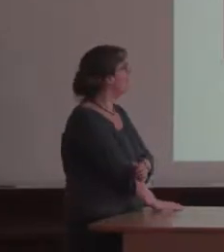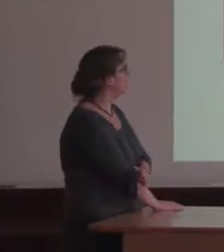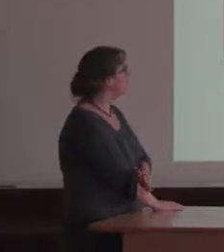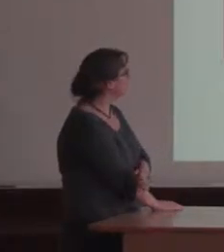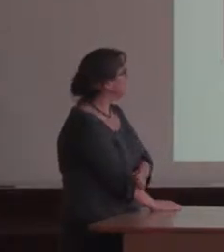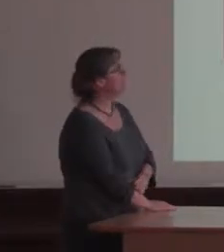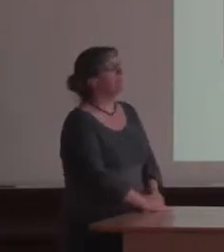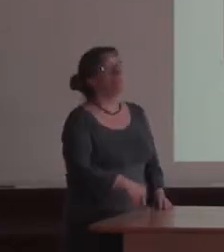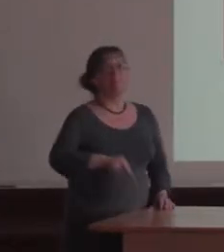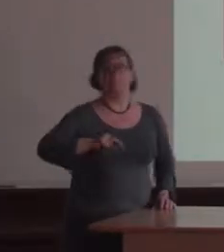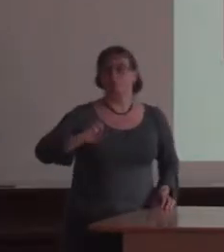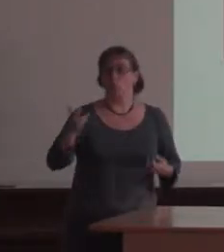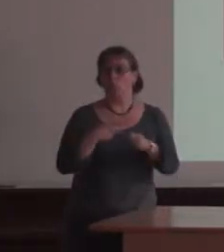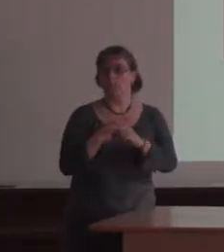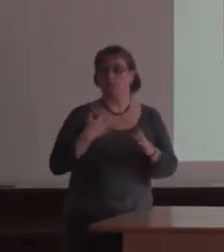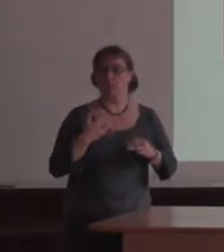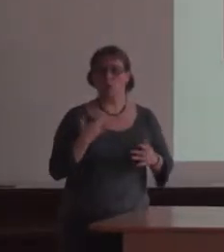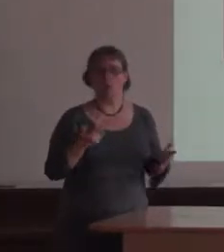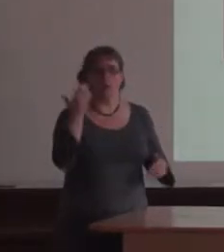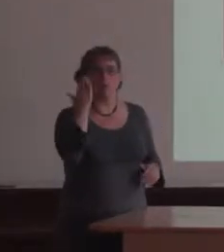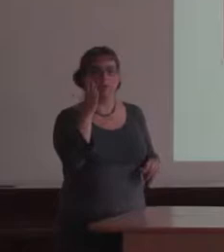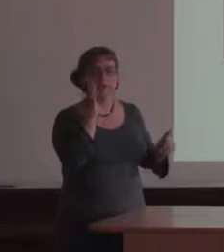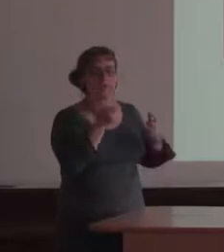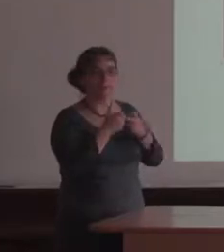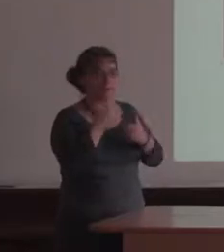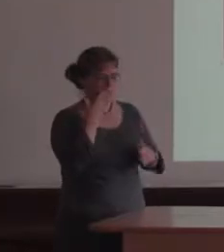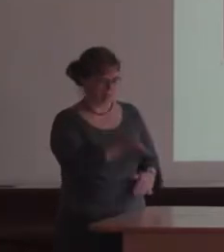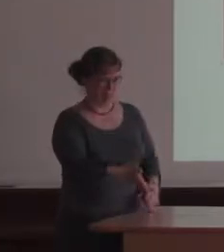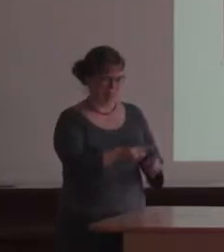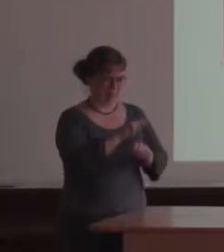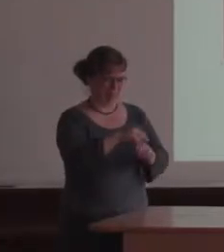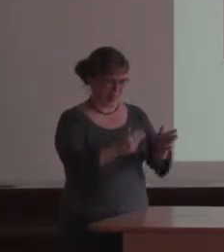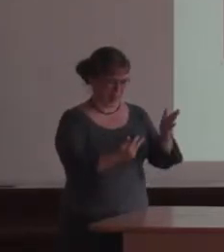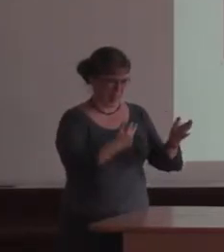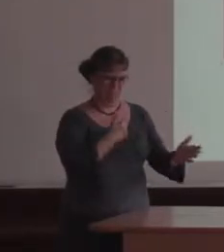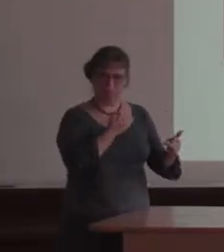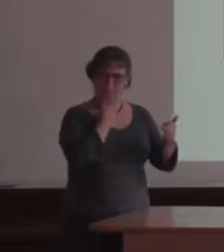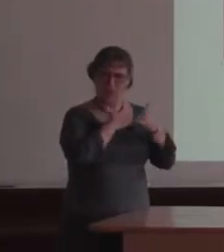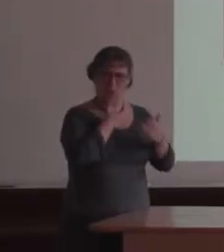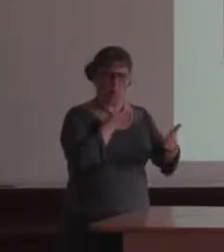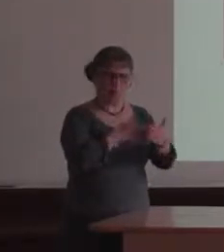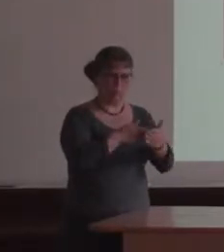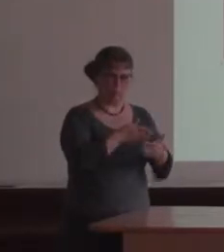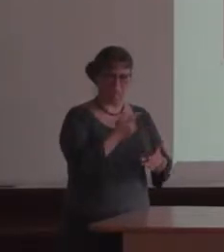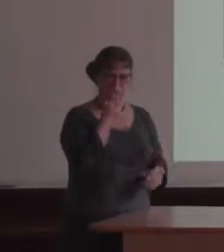Quelque chose qui peut être pratique pour comprendre qu'est-ce qui s'est passé et pourquoi le test est en erreur, c'est l'option -l ou